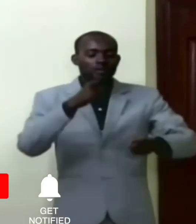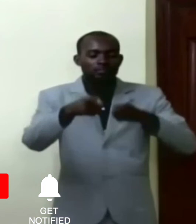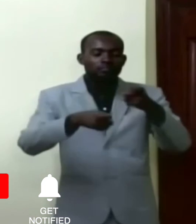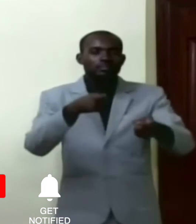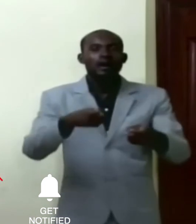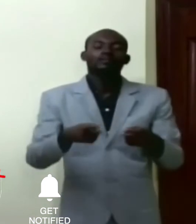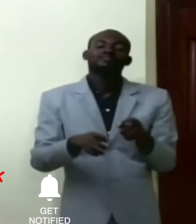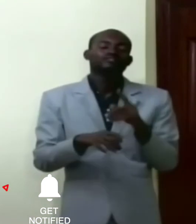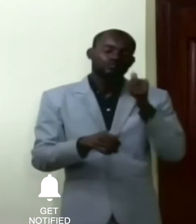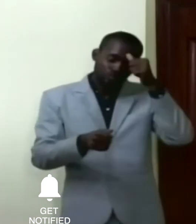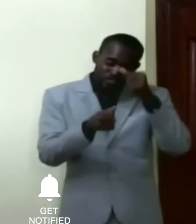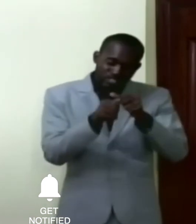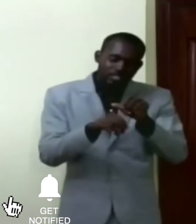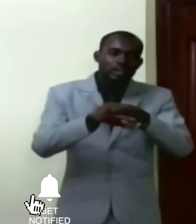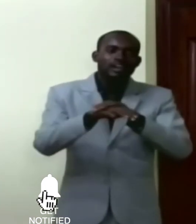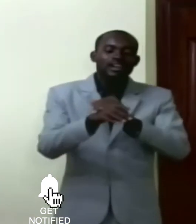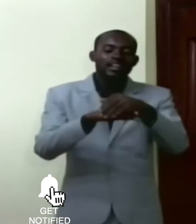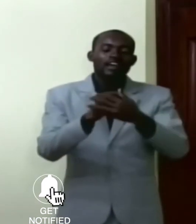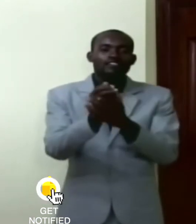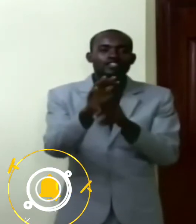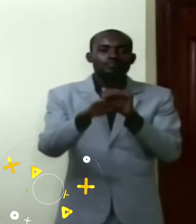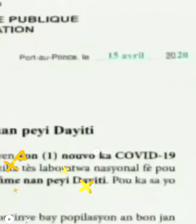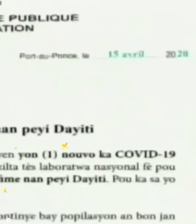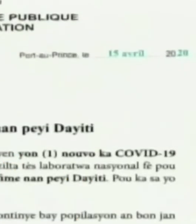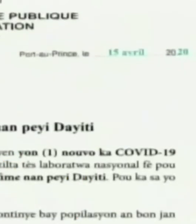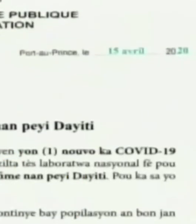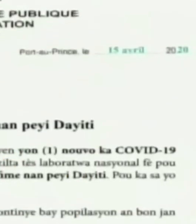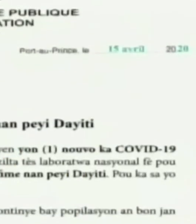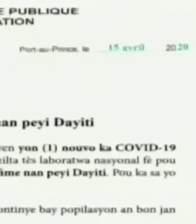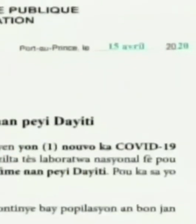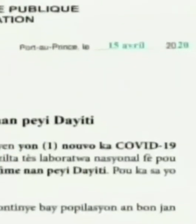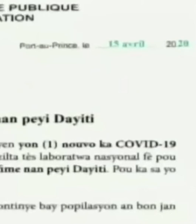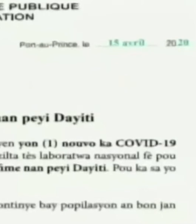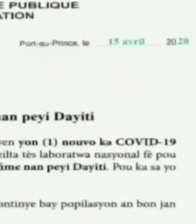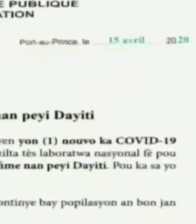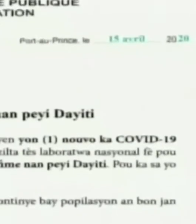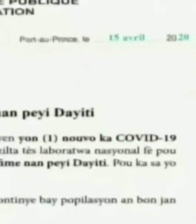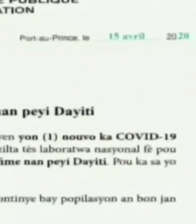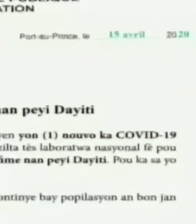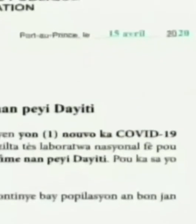lagon vidéo pour capable joindre nous, son babé zap chercher pour lui. D'accord? Eh bien,